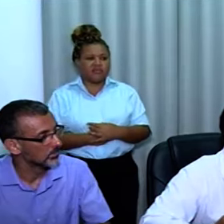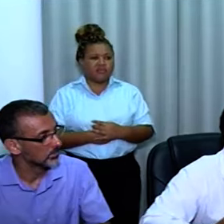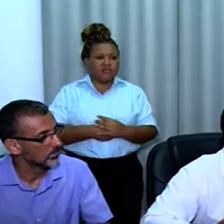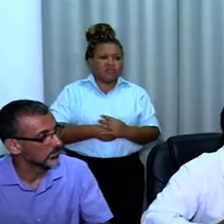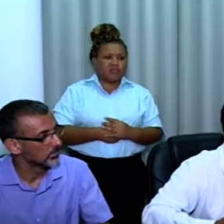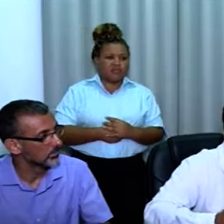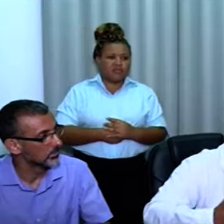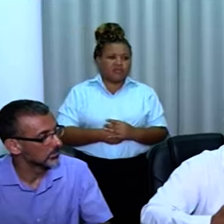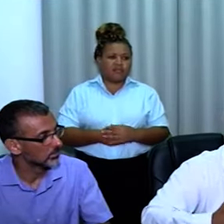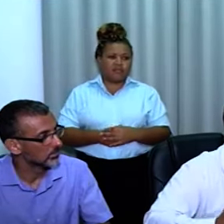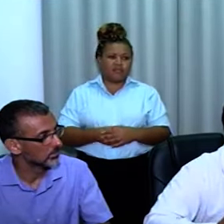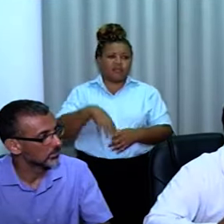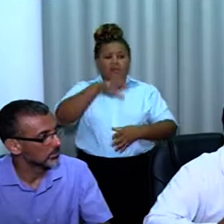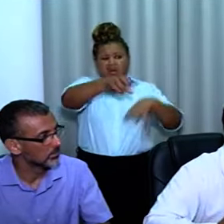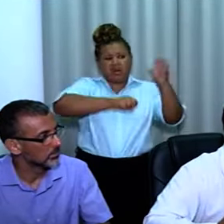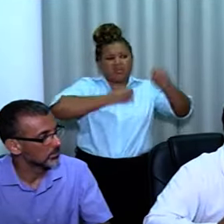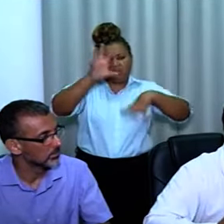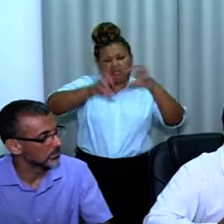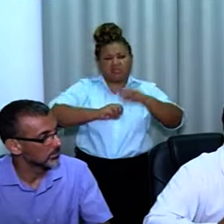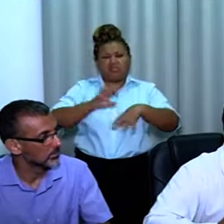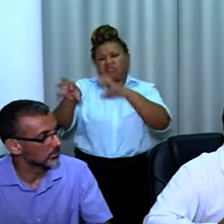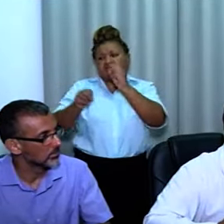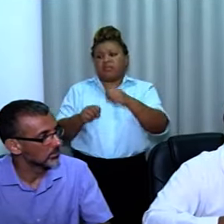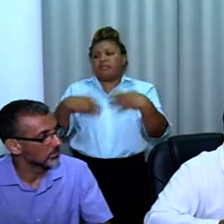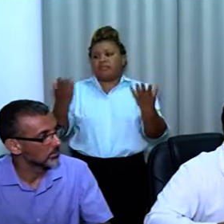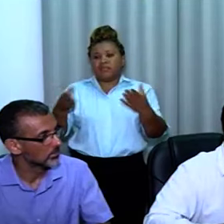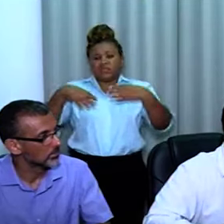contraire, il met nous en arrière.